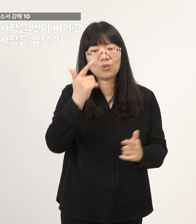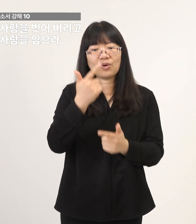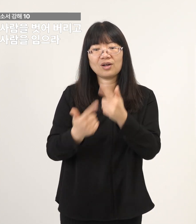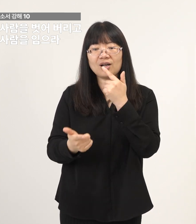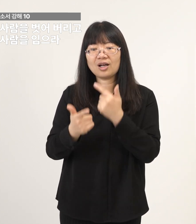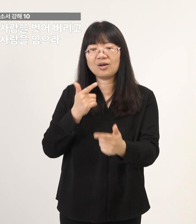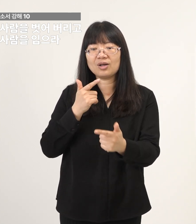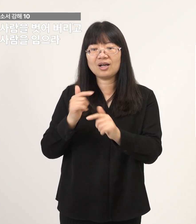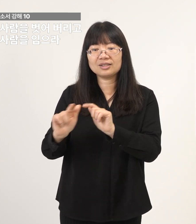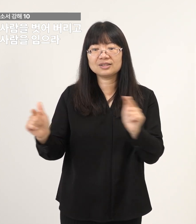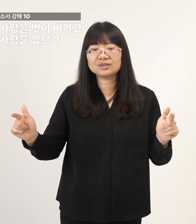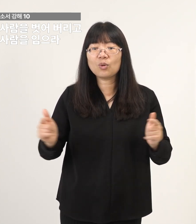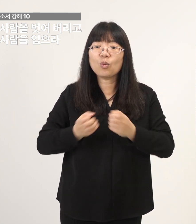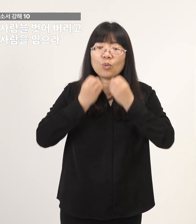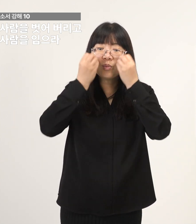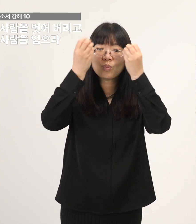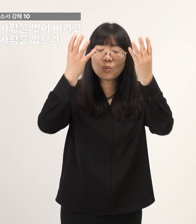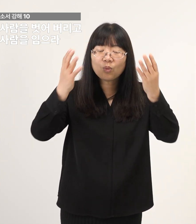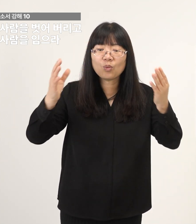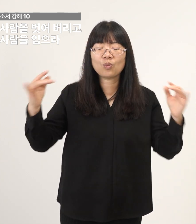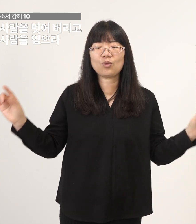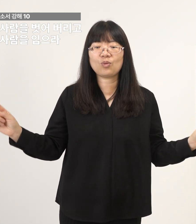초목도 새 것이